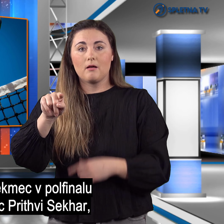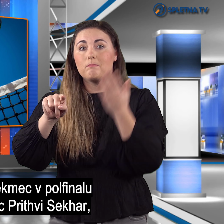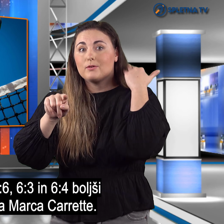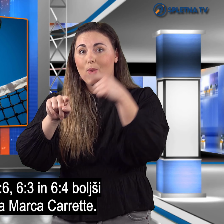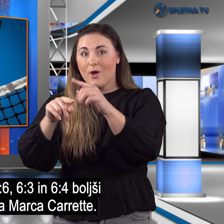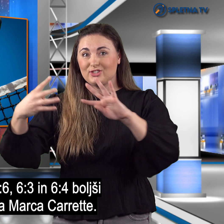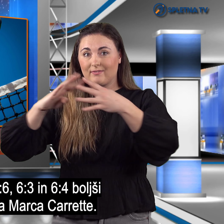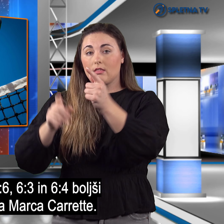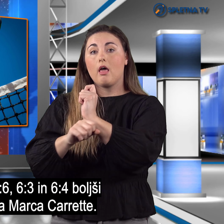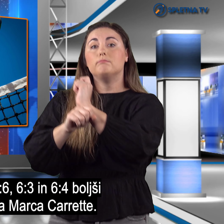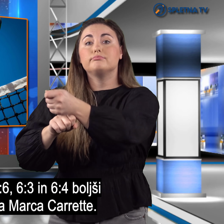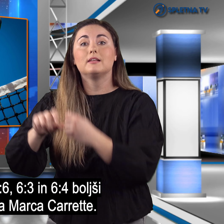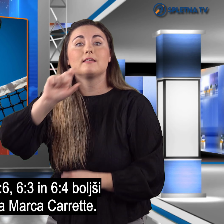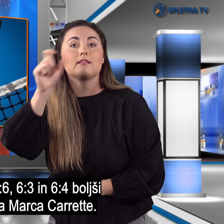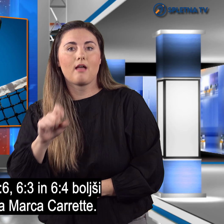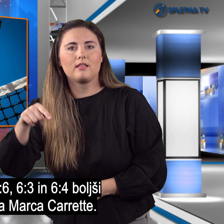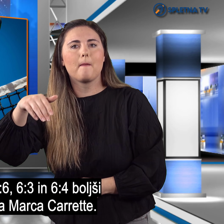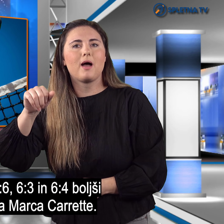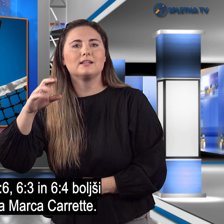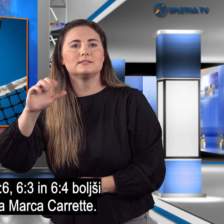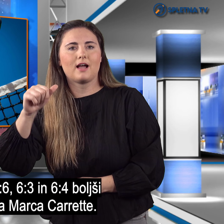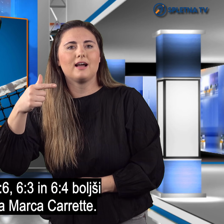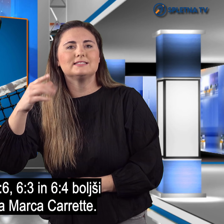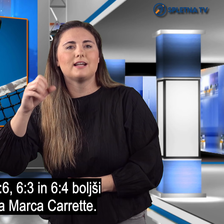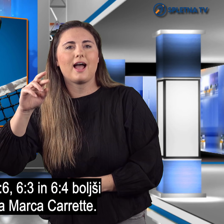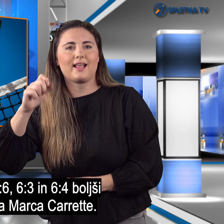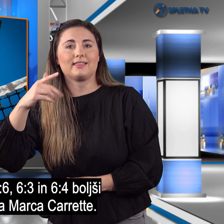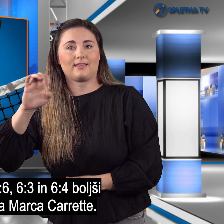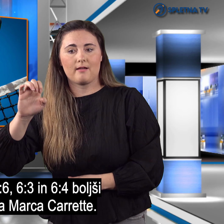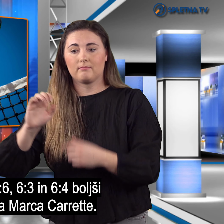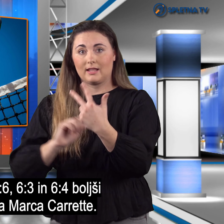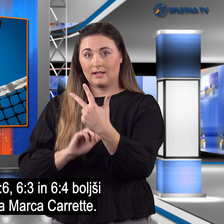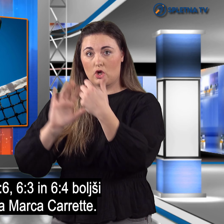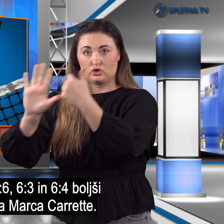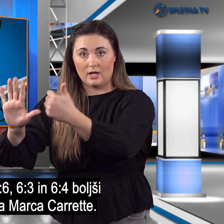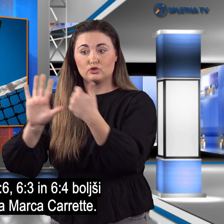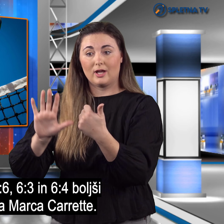6:3 in 6:4 boljši od Italijana Marka Carete.